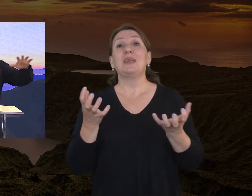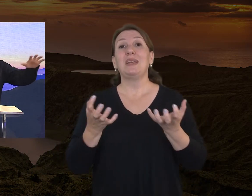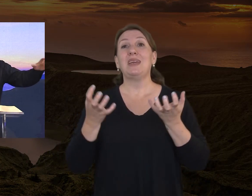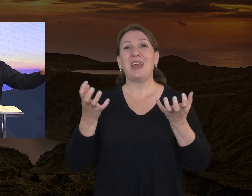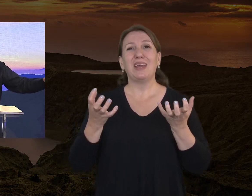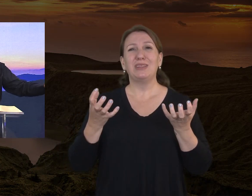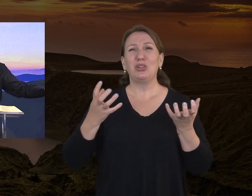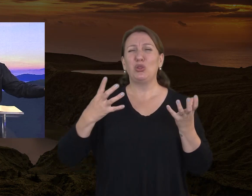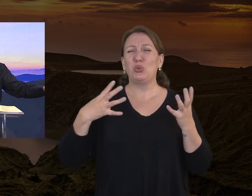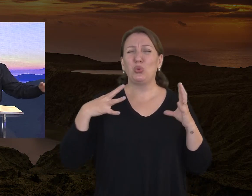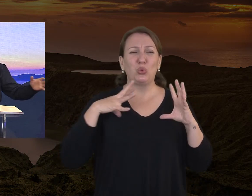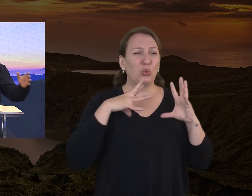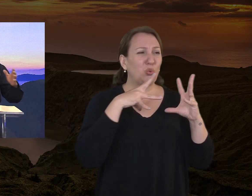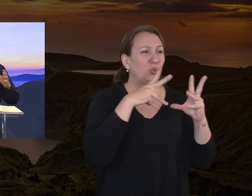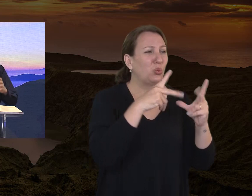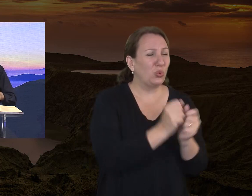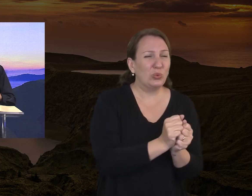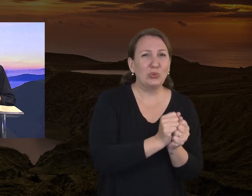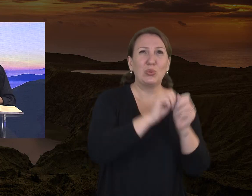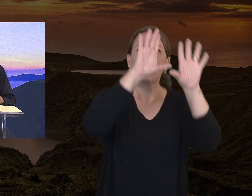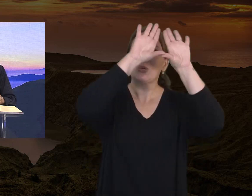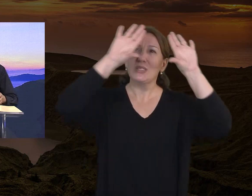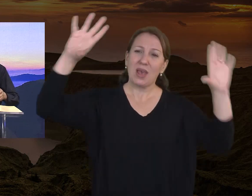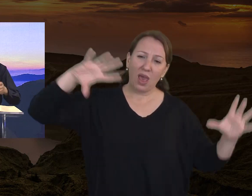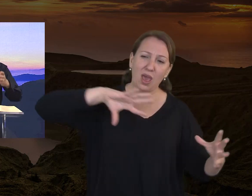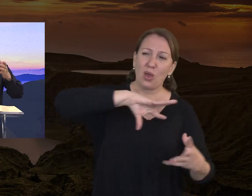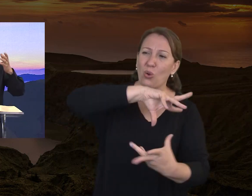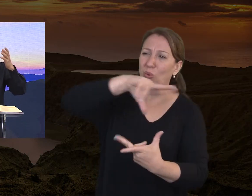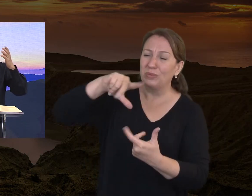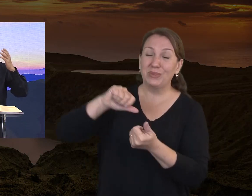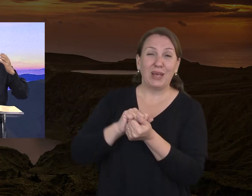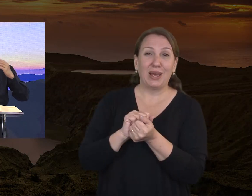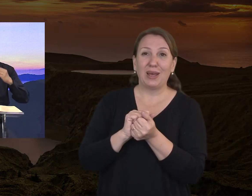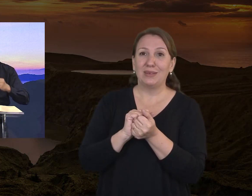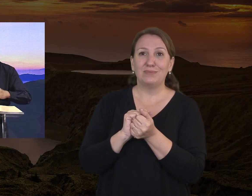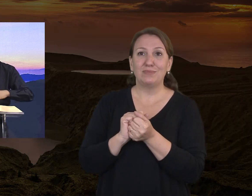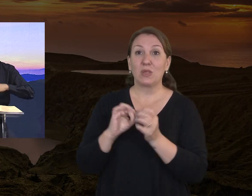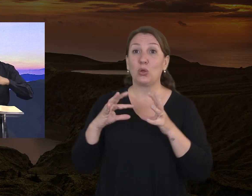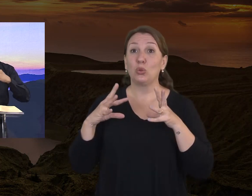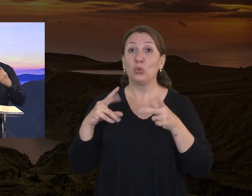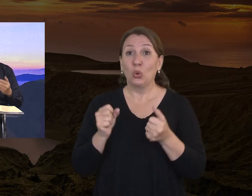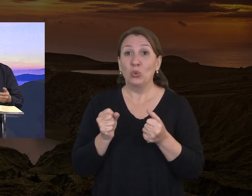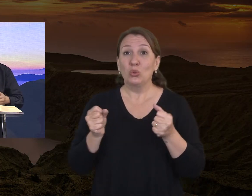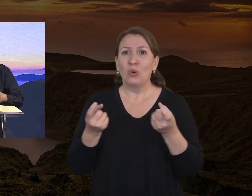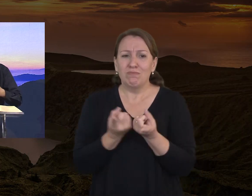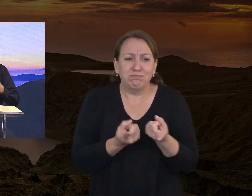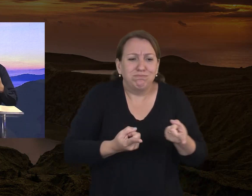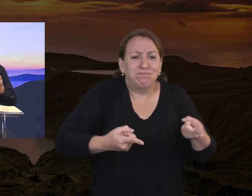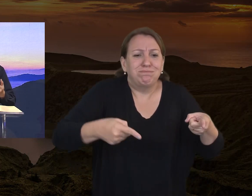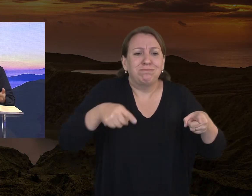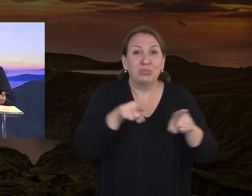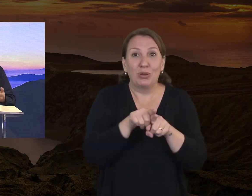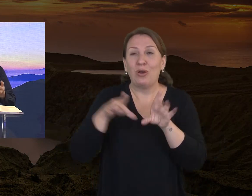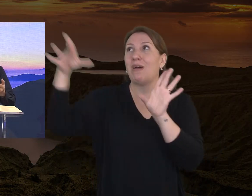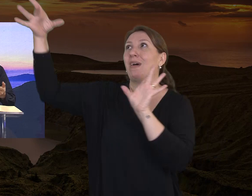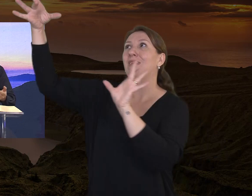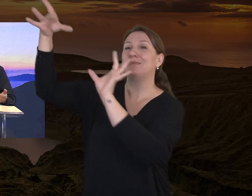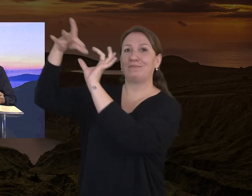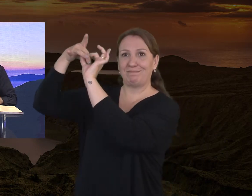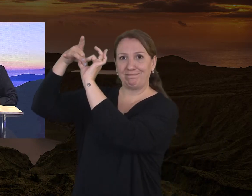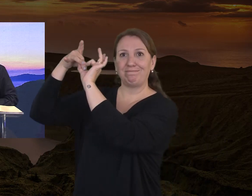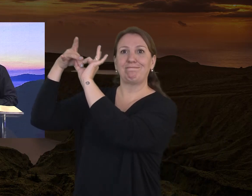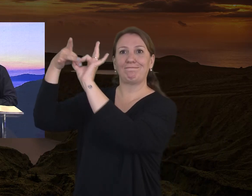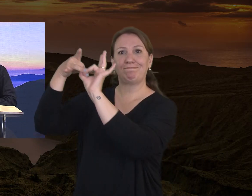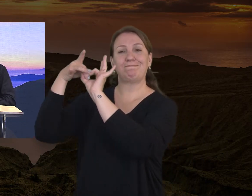toda a criação. Por meio da sua morte, Cristo redimiu toda a criação